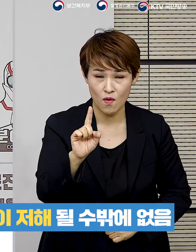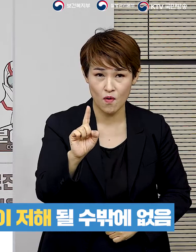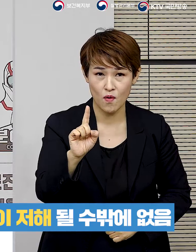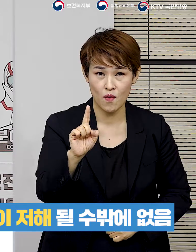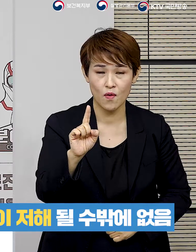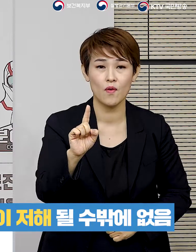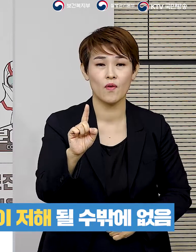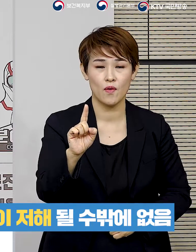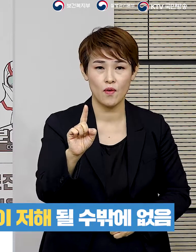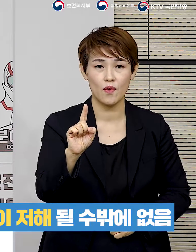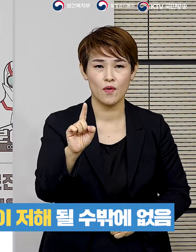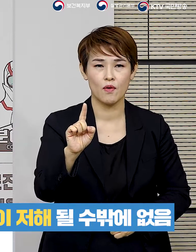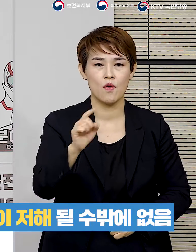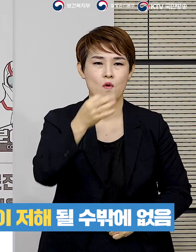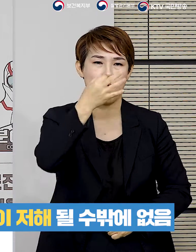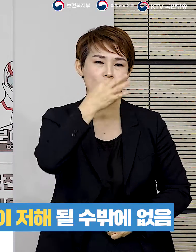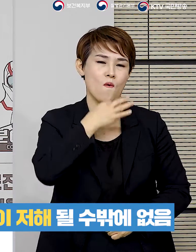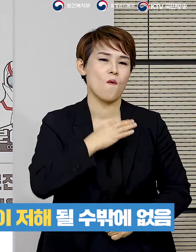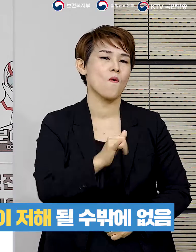한다면 상당한